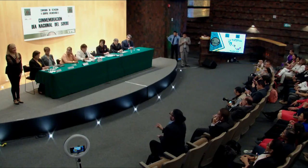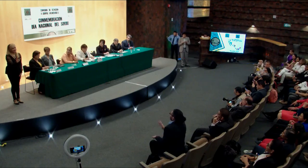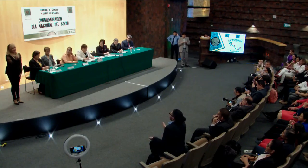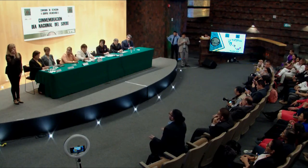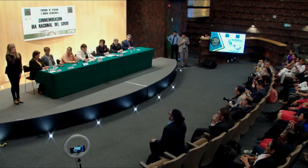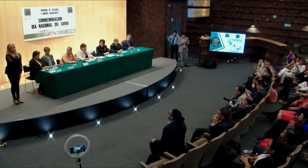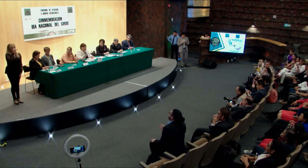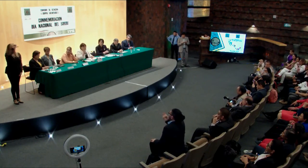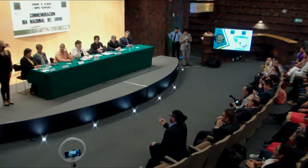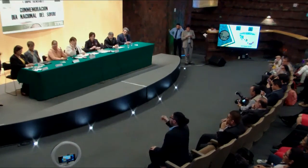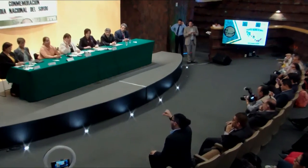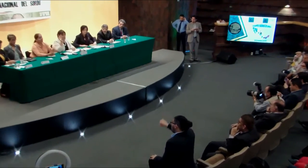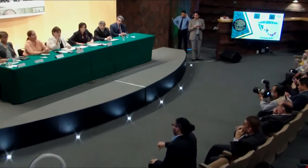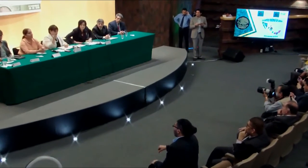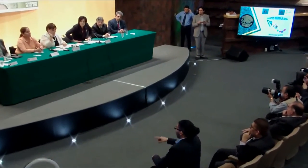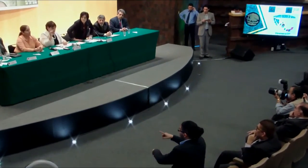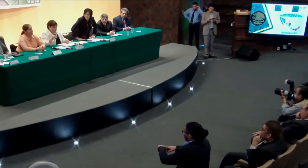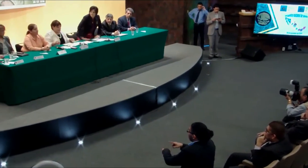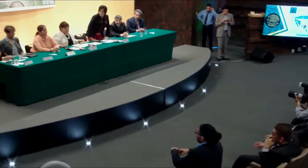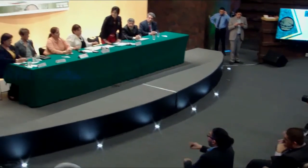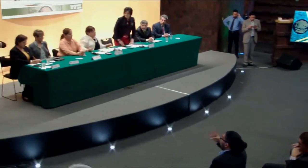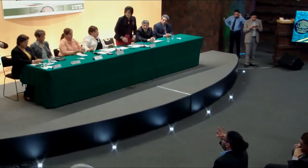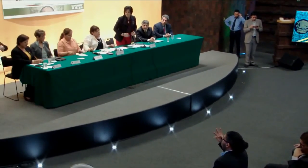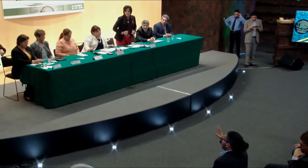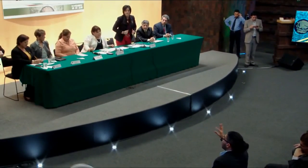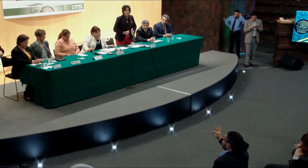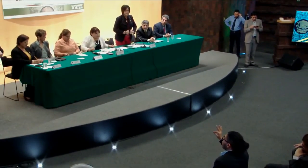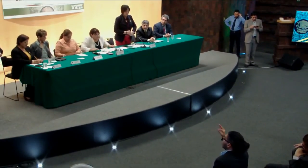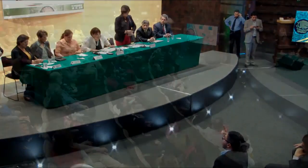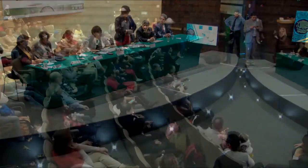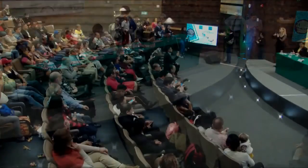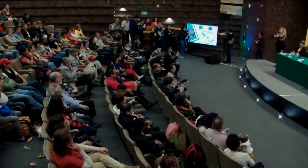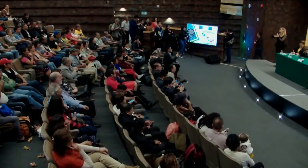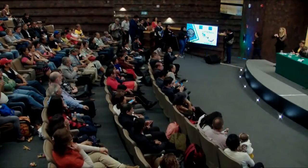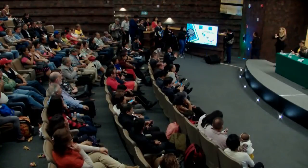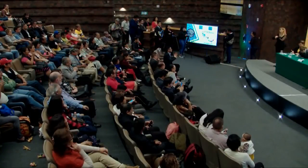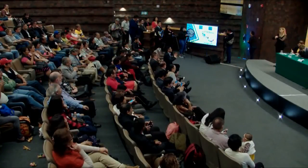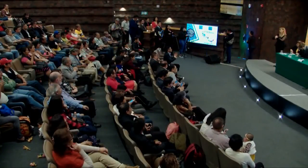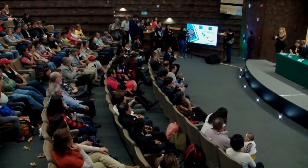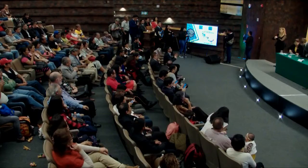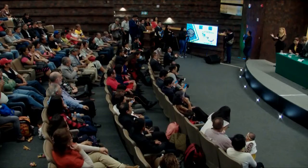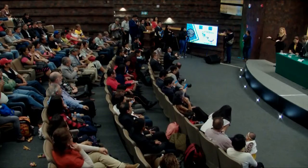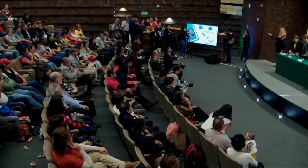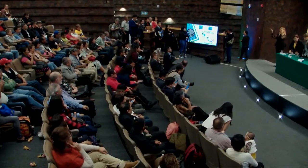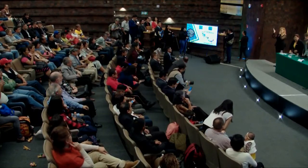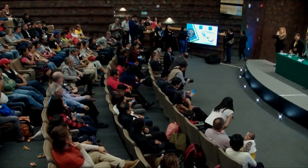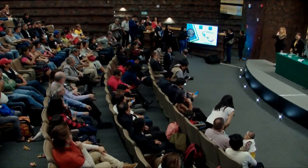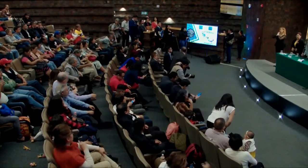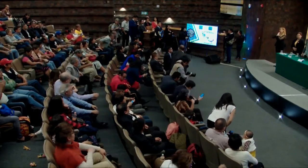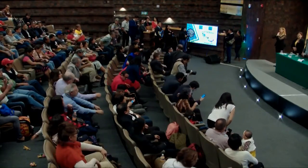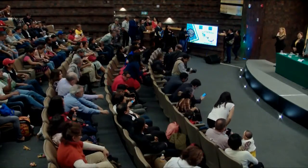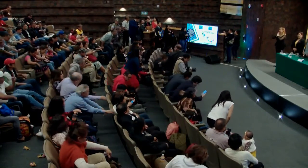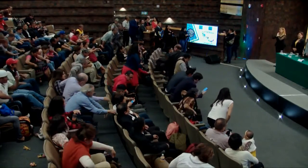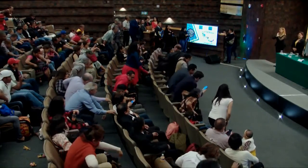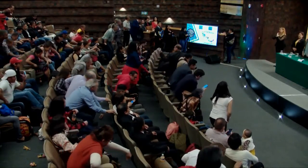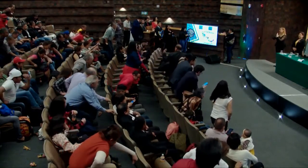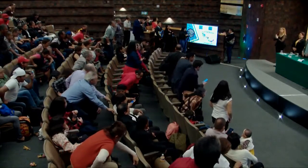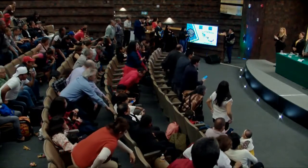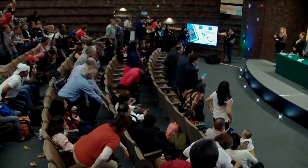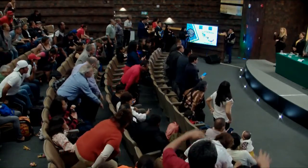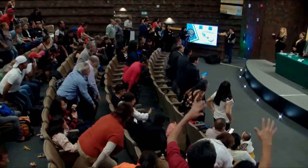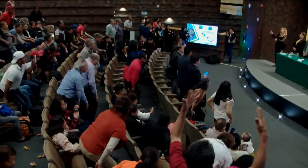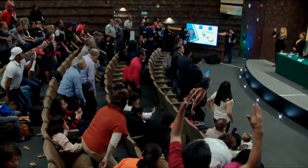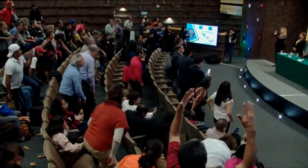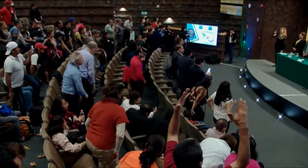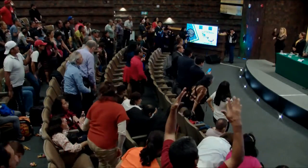Siendo hoy las 4:42 horas, las 16:42 horas del día